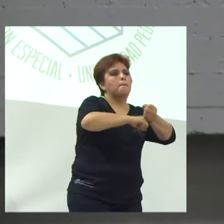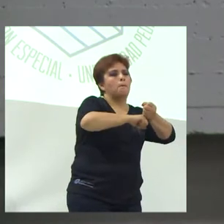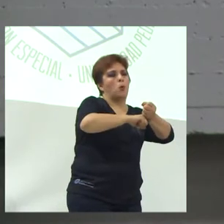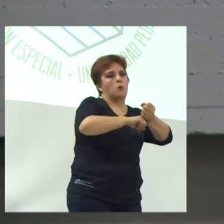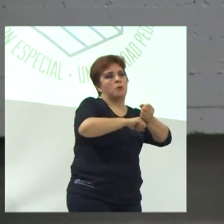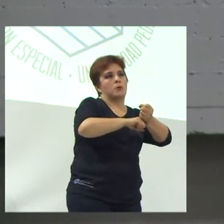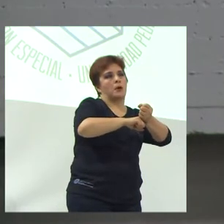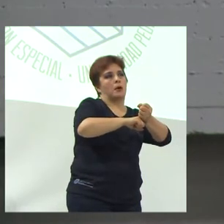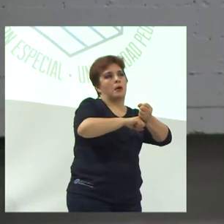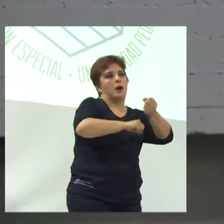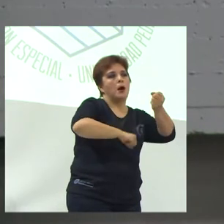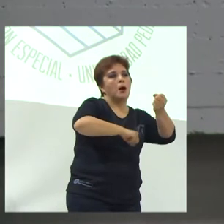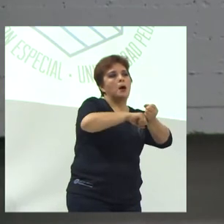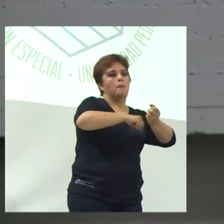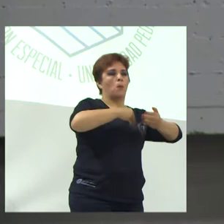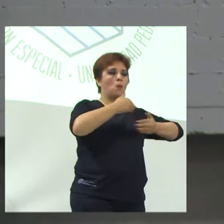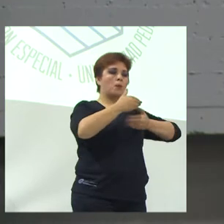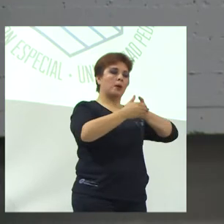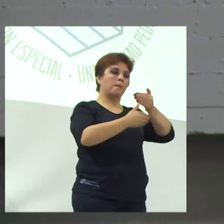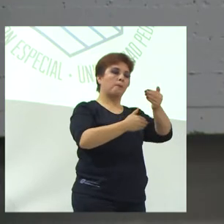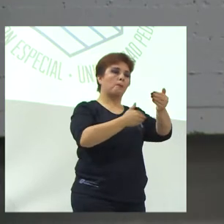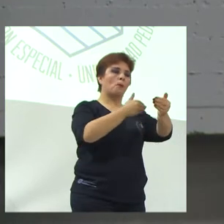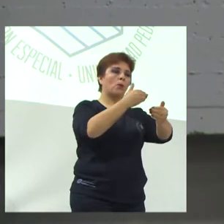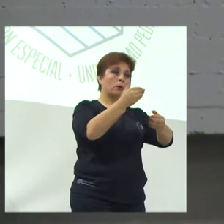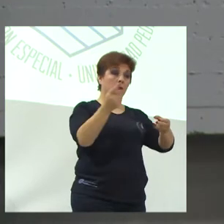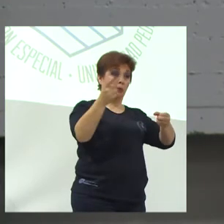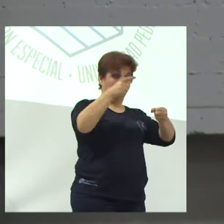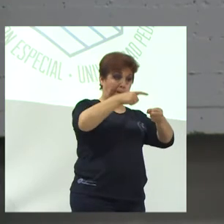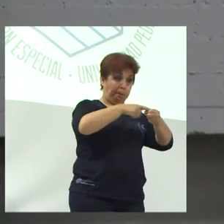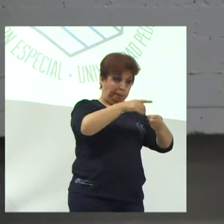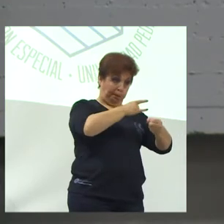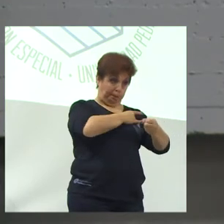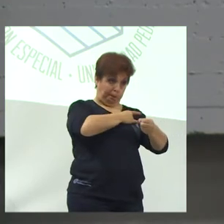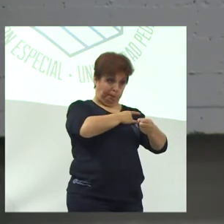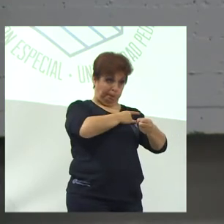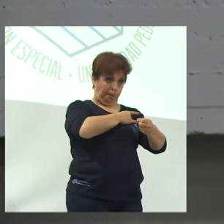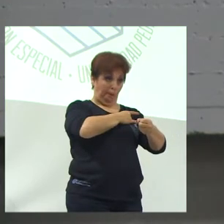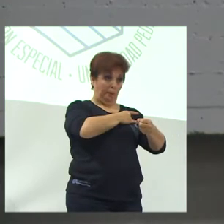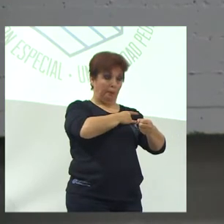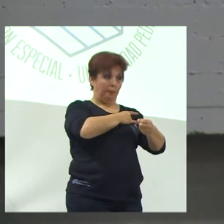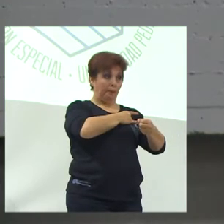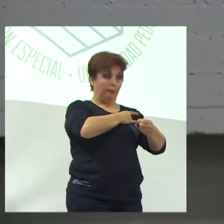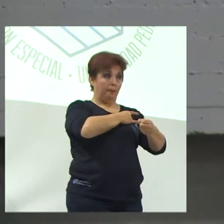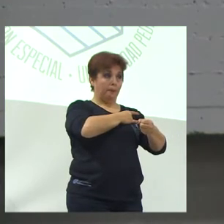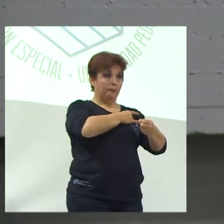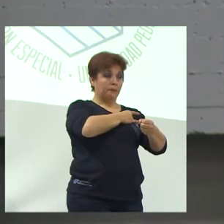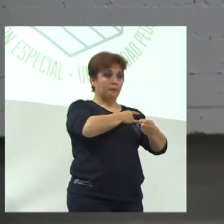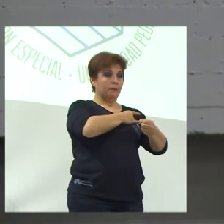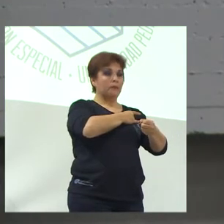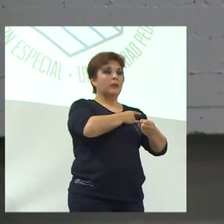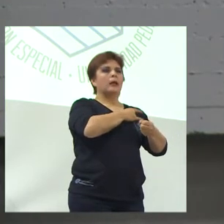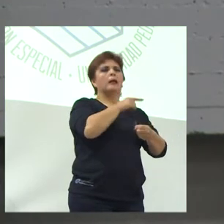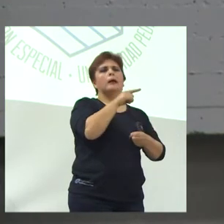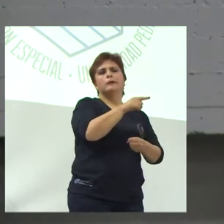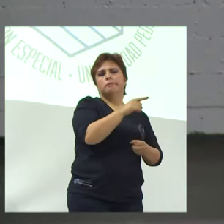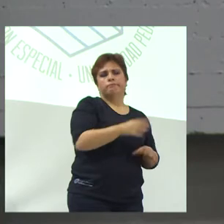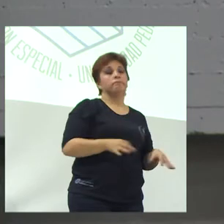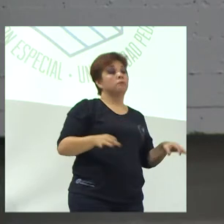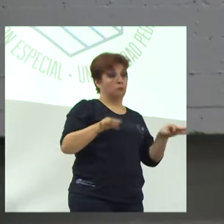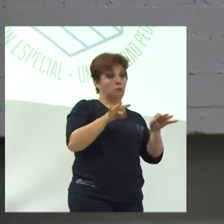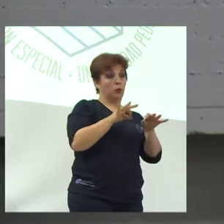y proceso de ingreso de estudiantes sordos a la universidad he hecho que ha significado